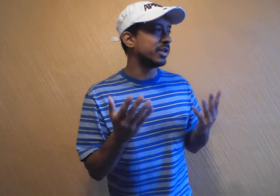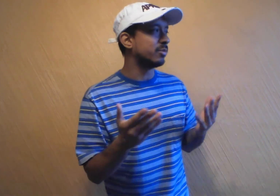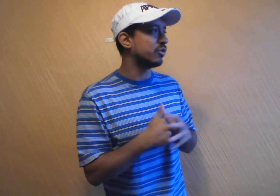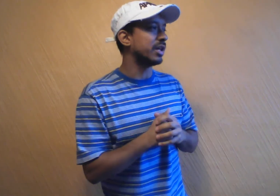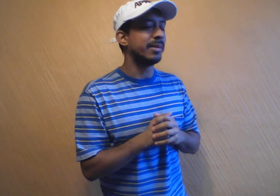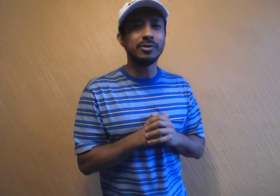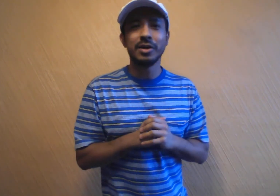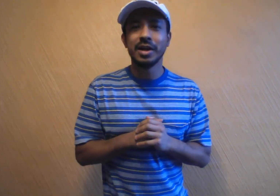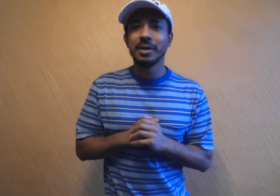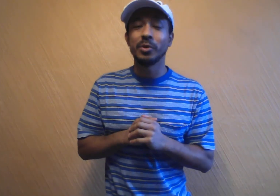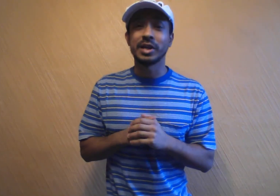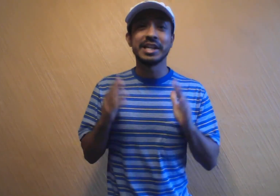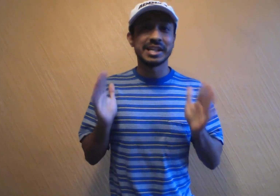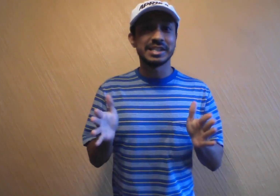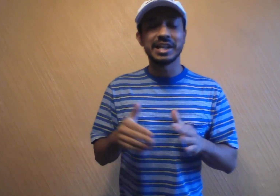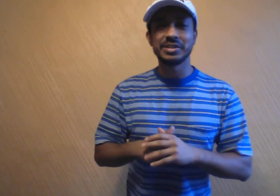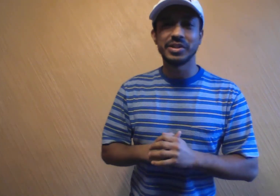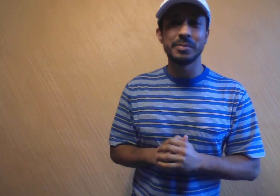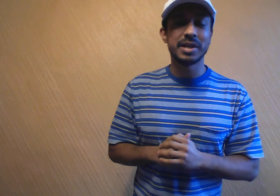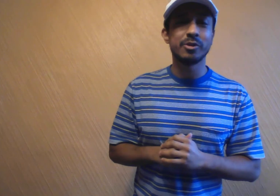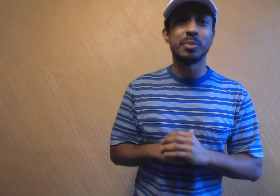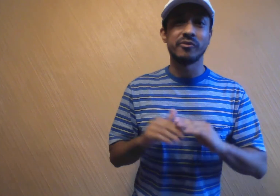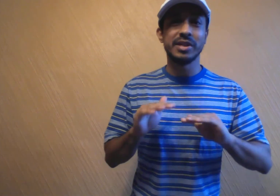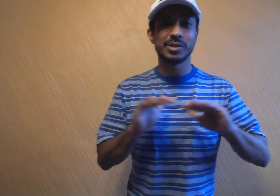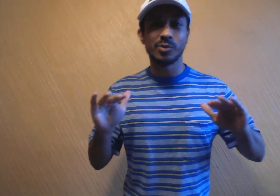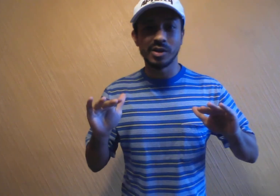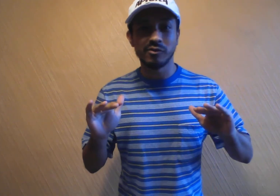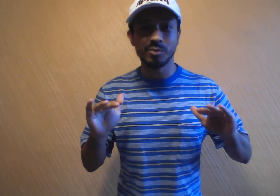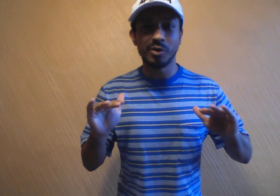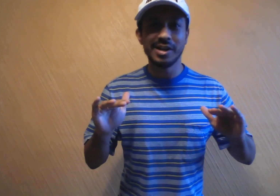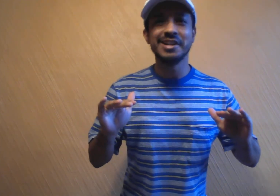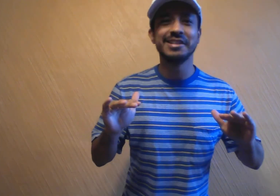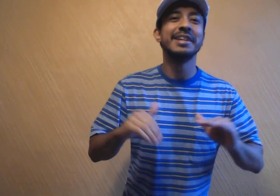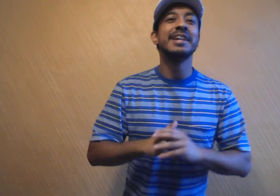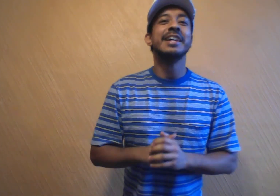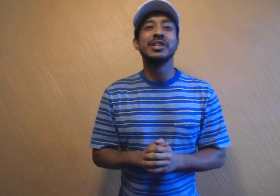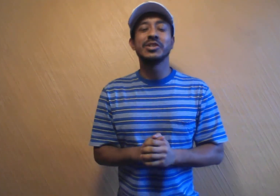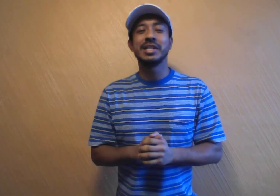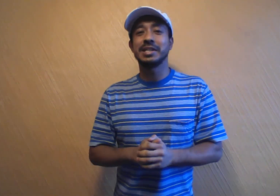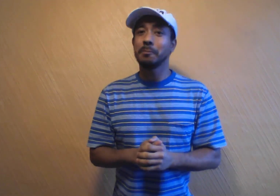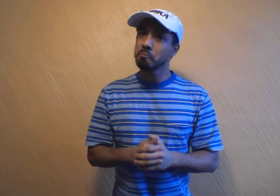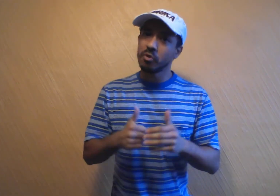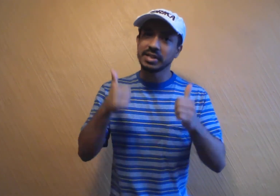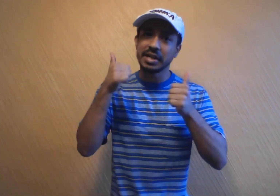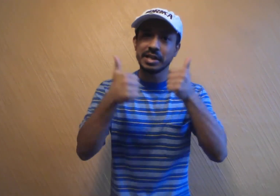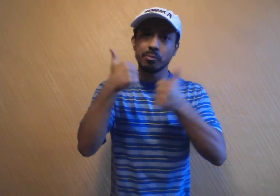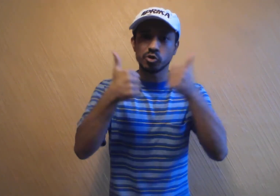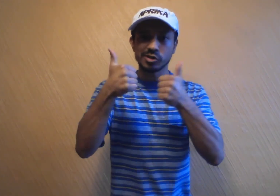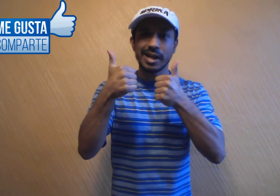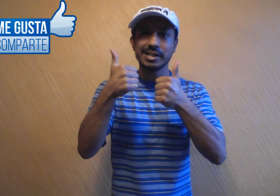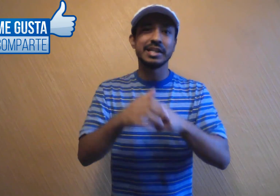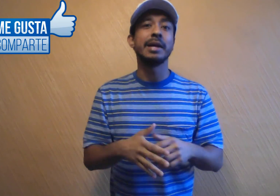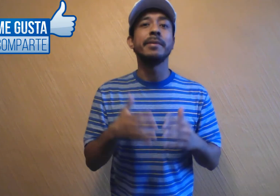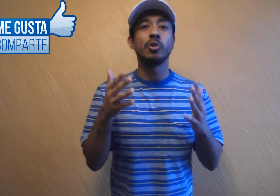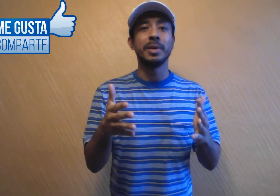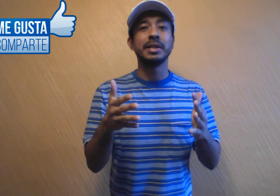no tengo mucho trabajo, porque ya regresé aquí a la Ciudad de México y por fin ya estoy jugando fútbol. Entonces, pues ahí denle muchos likes, ya saben,